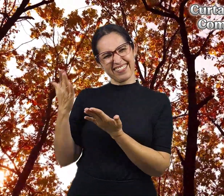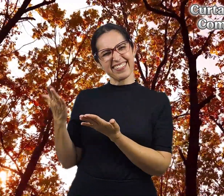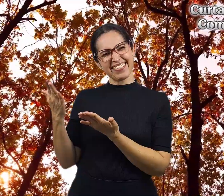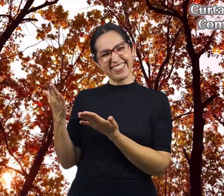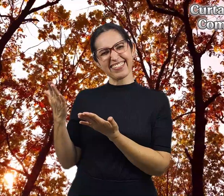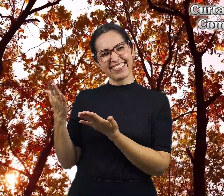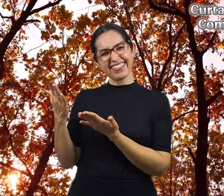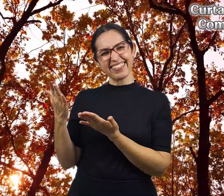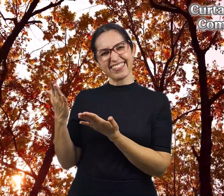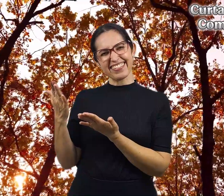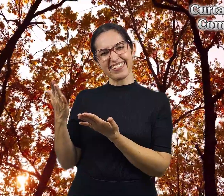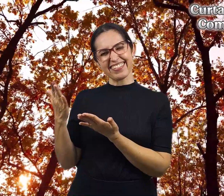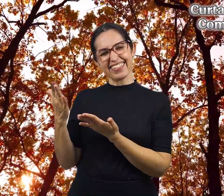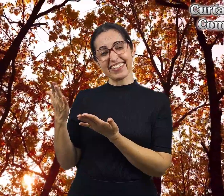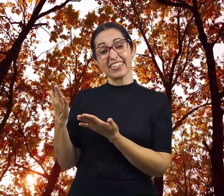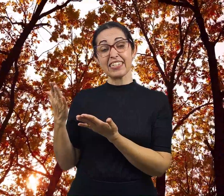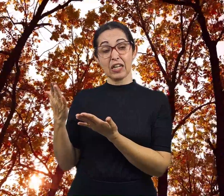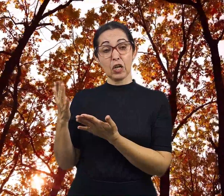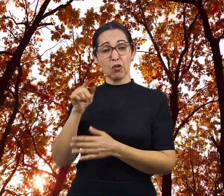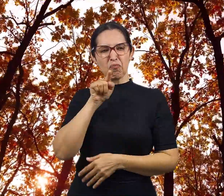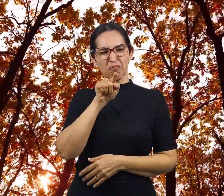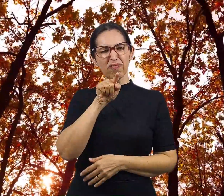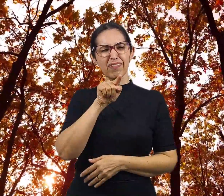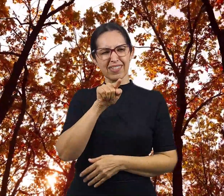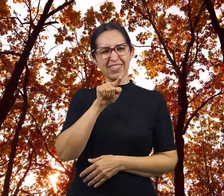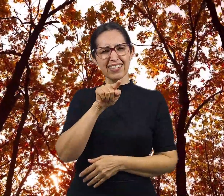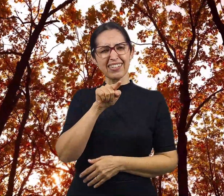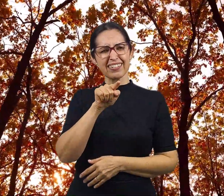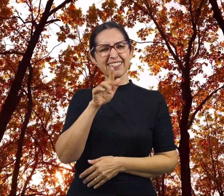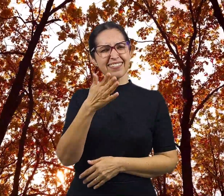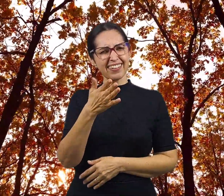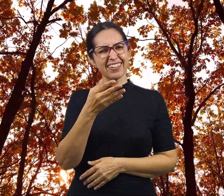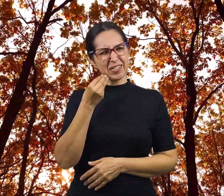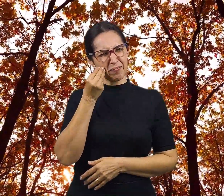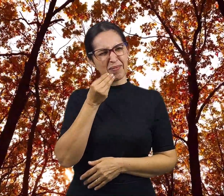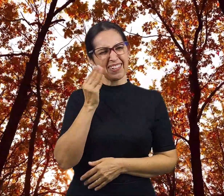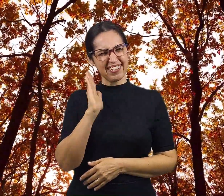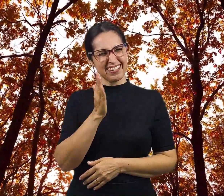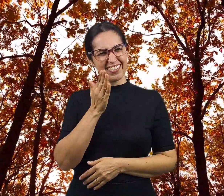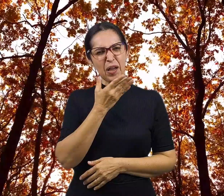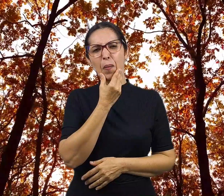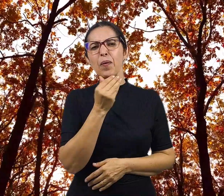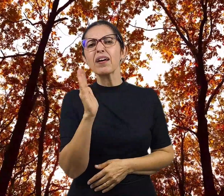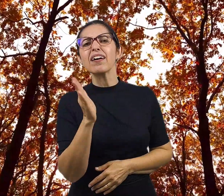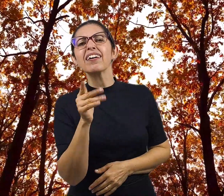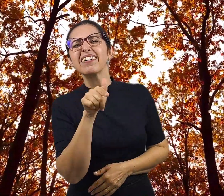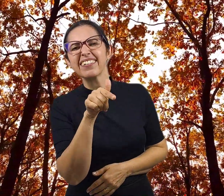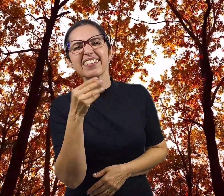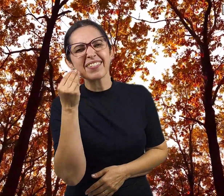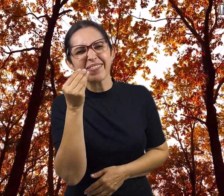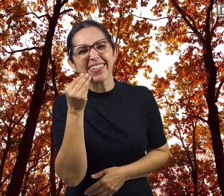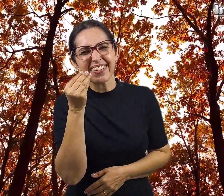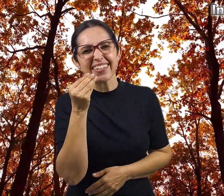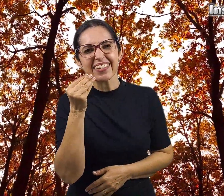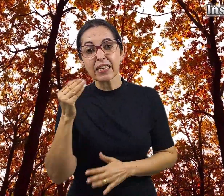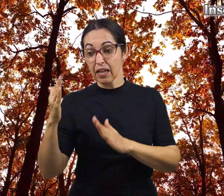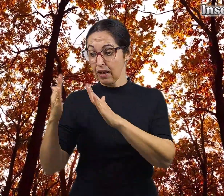Quantas vezes nós vemos, as senhoras têm muitas experiências, os varões, chegar na igreja enfermos às